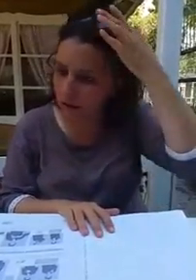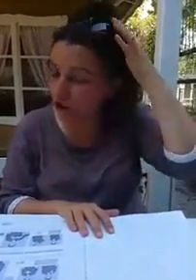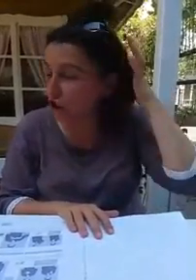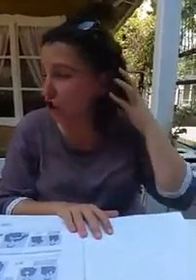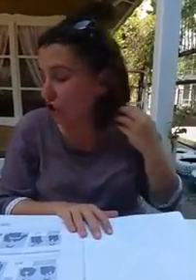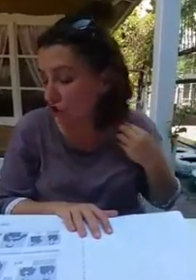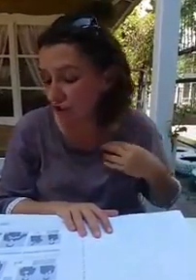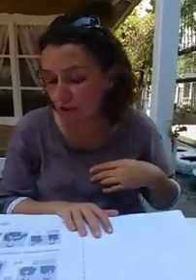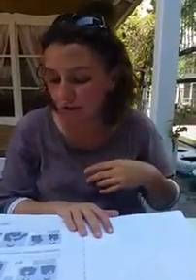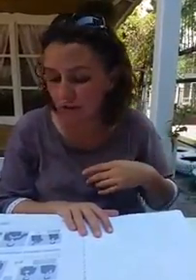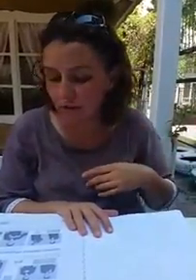Sarışın,